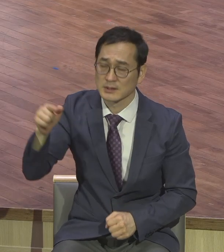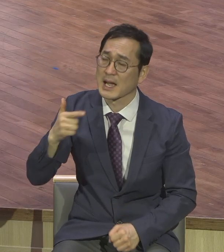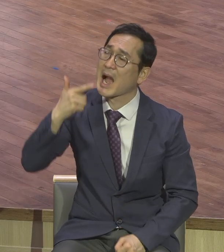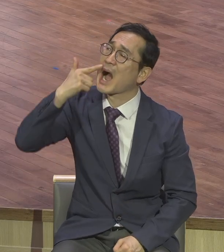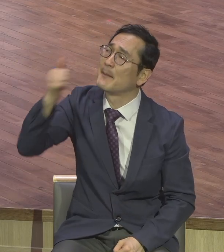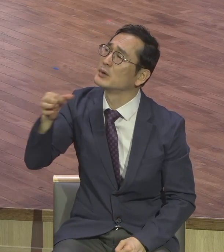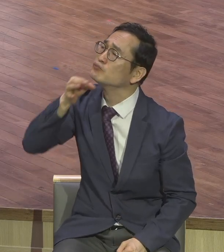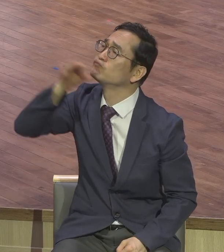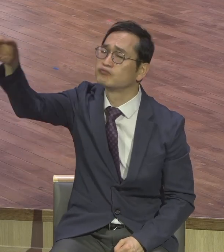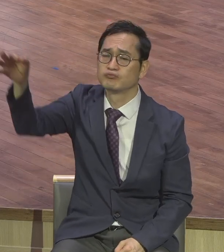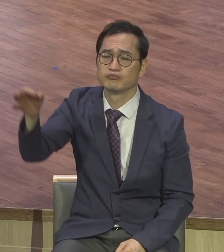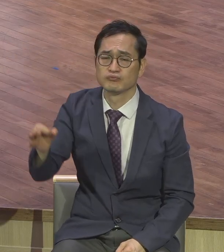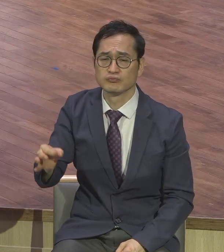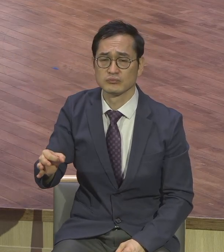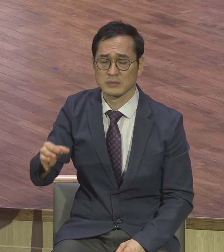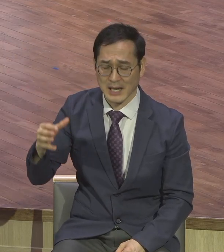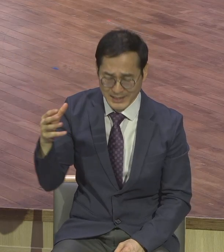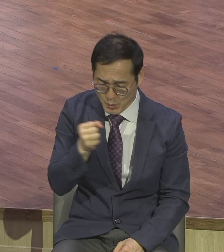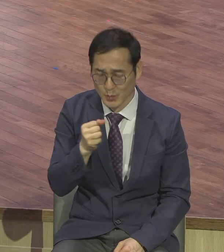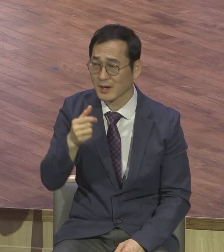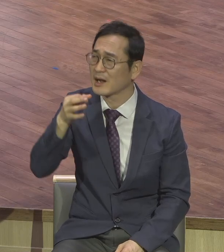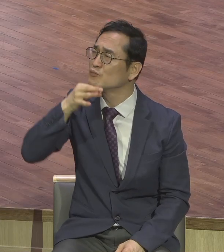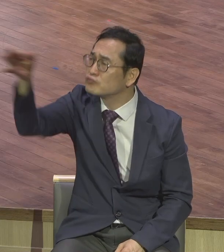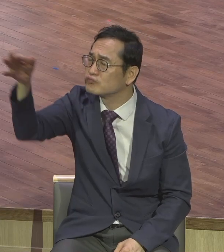부르면서 기도할 수 있어요.